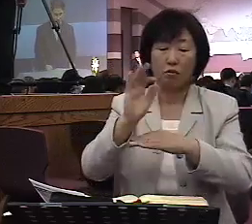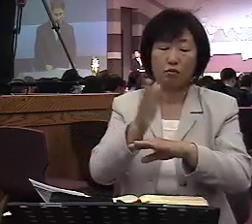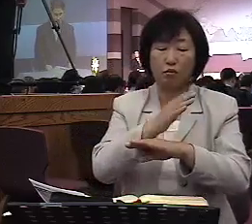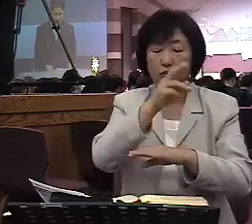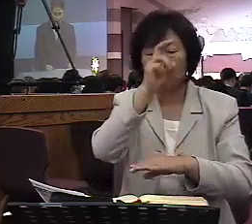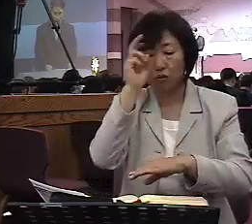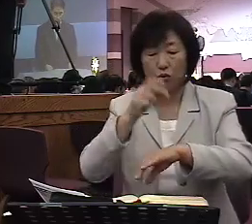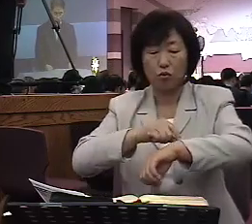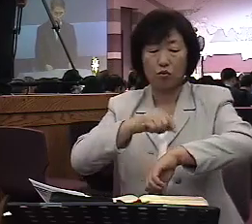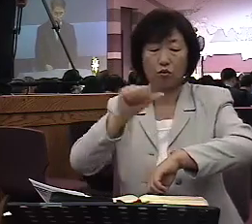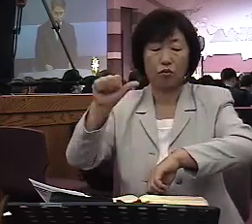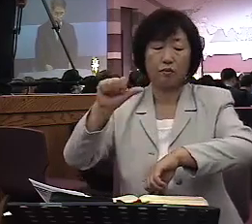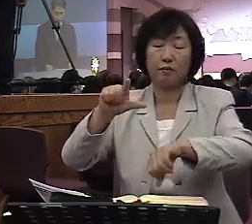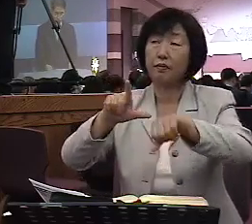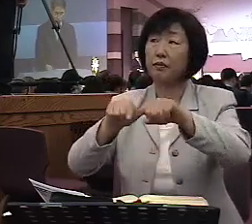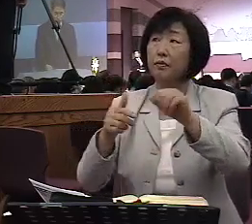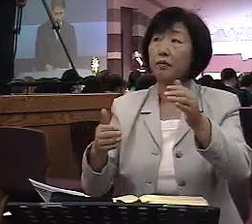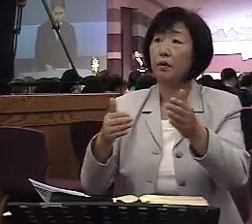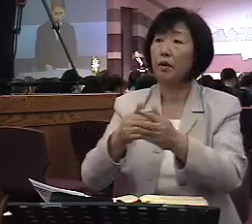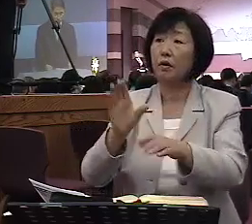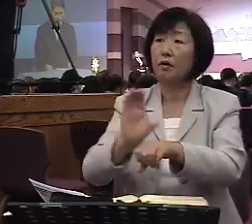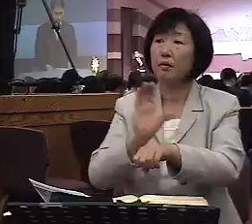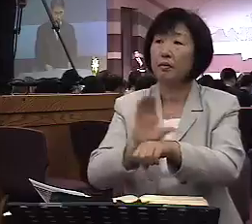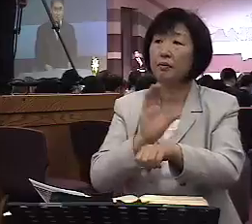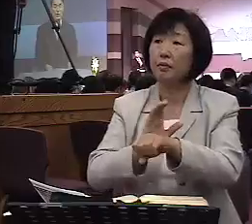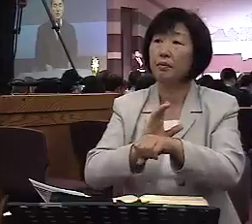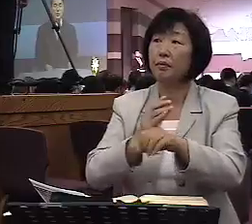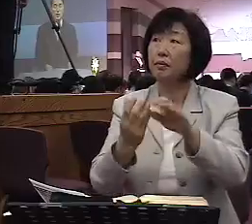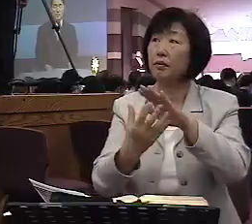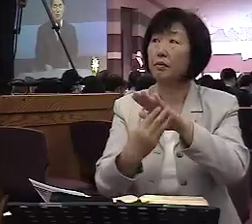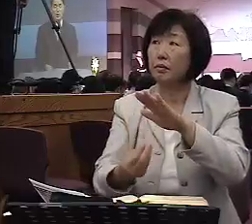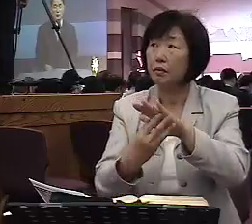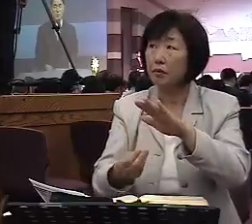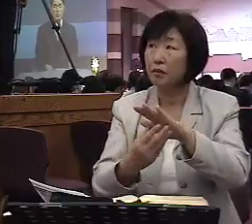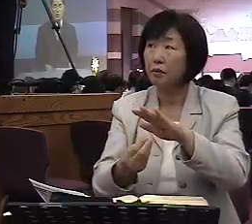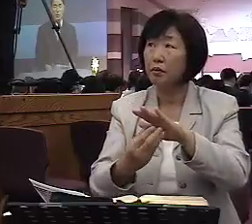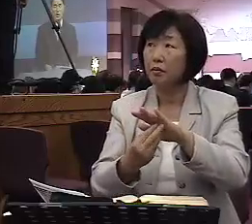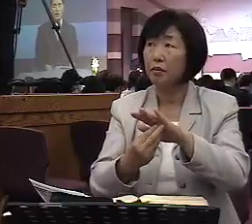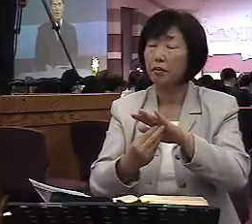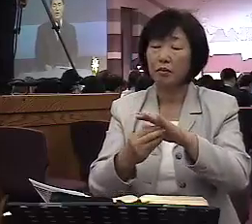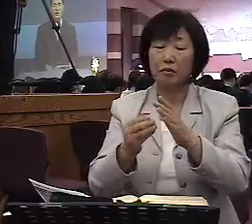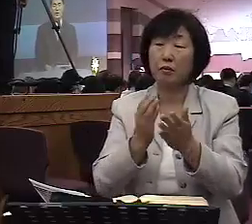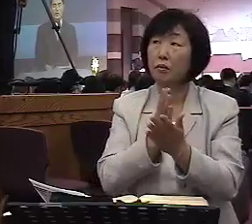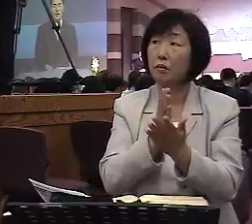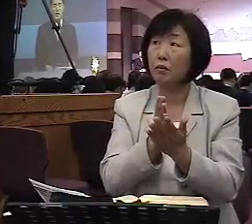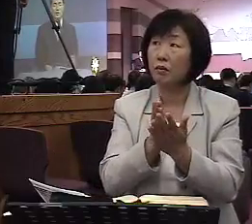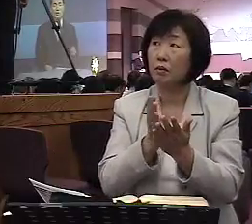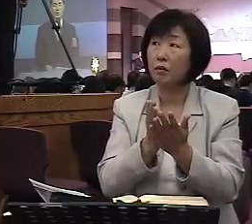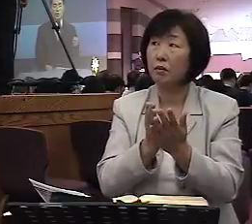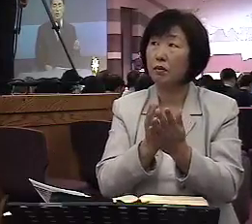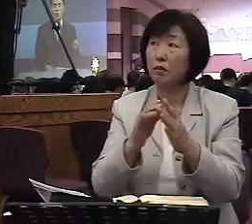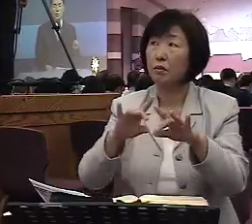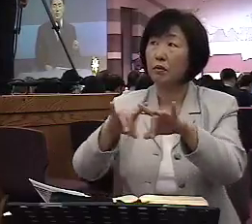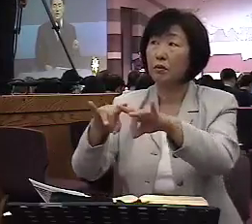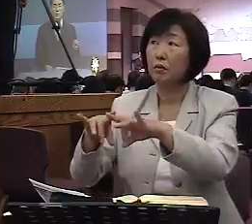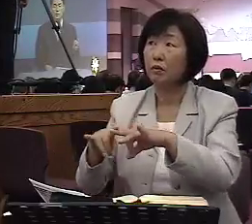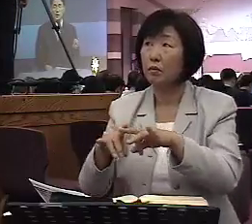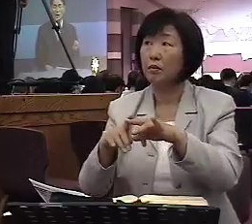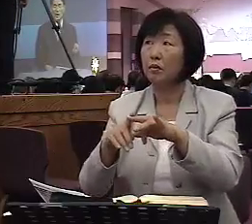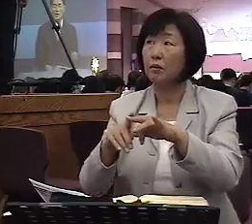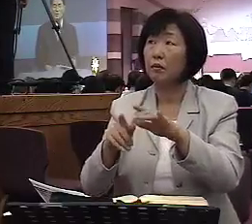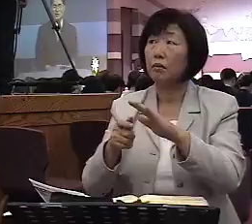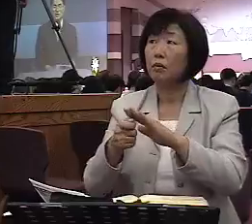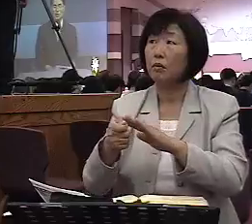접수한다고 합니다. 특별히 컴퓨터, 프린터, 모니터, 복사기, TV, DVD, 캠코더, 전자 코드로 꽂는